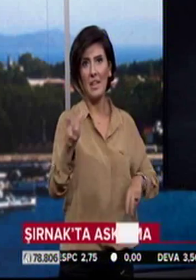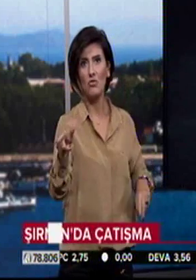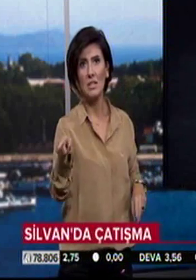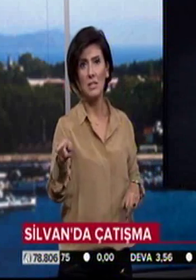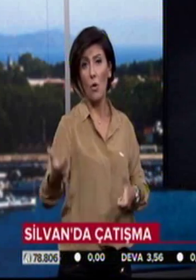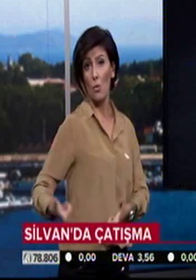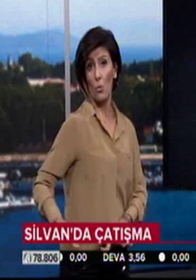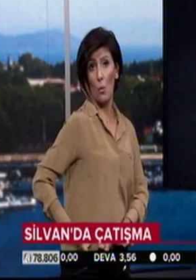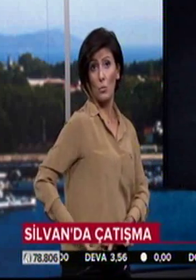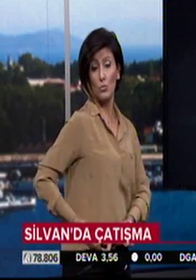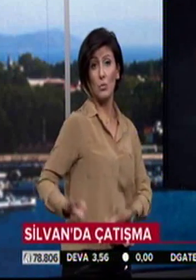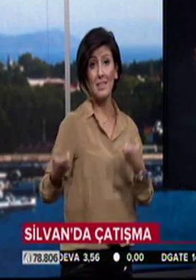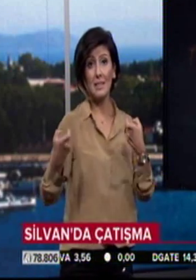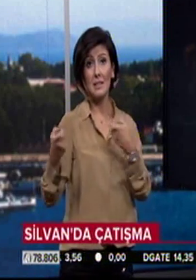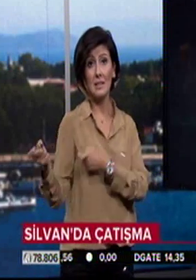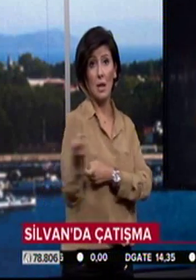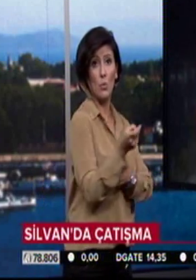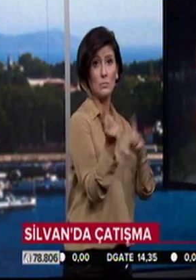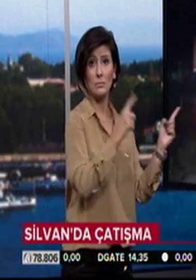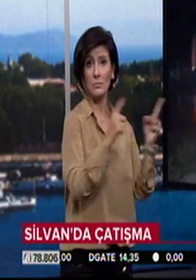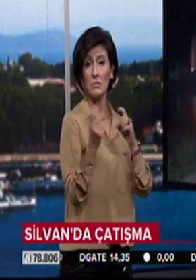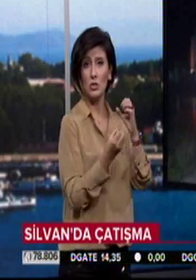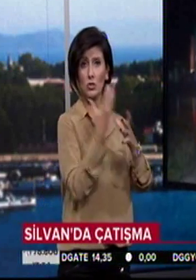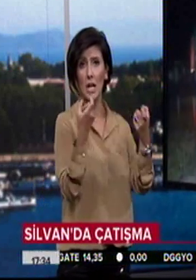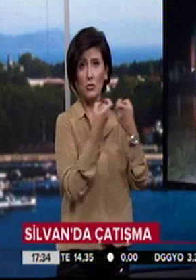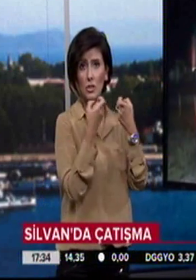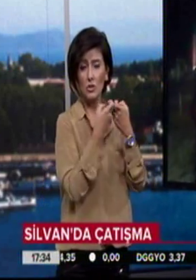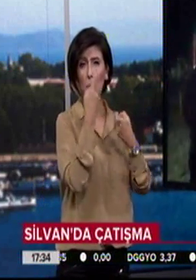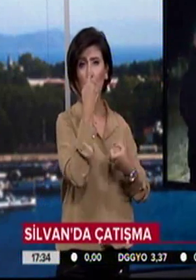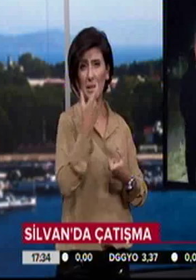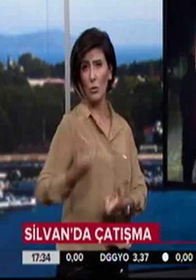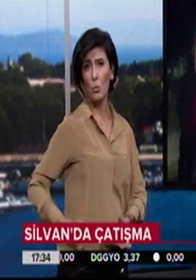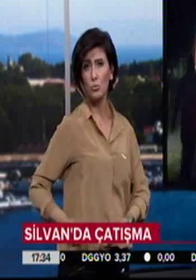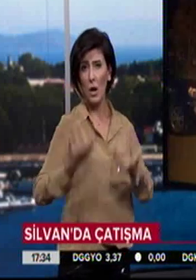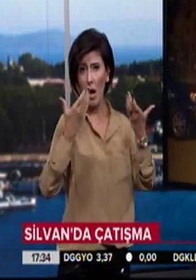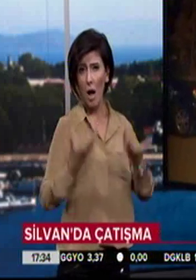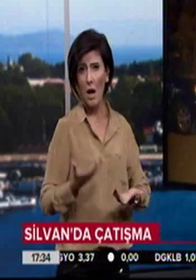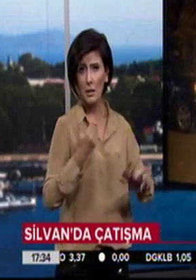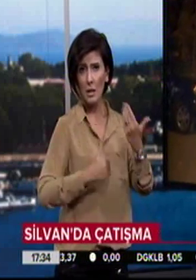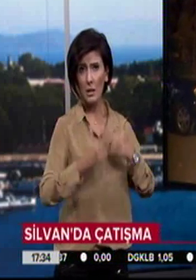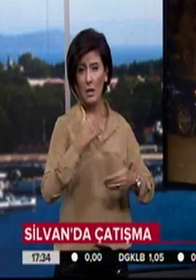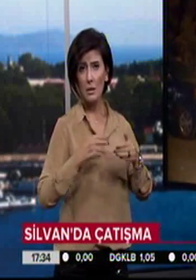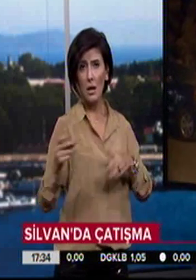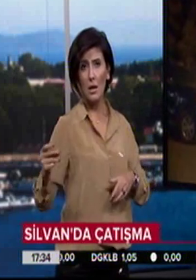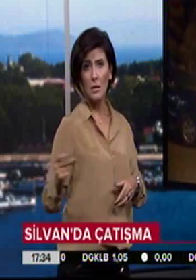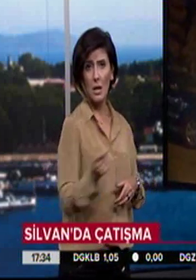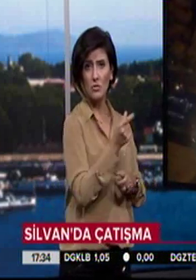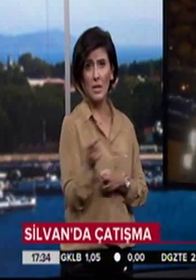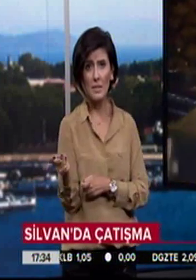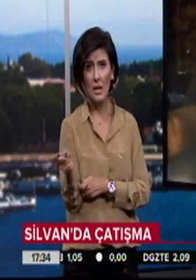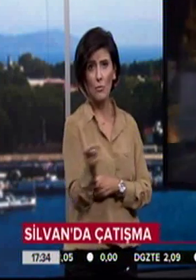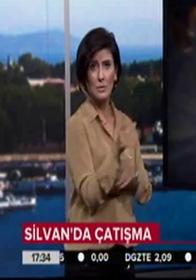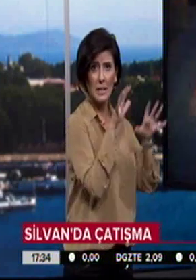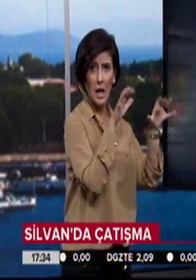ilçesinde korucularla teröristler arasında çıkan çatışmada ise bir korucu ağır yaralandı.